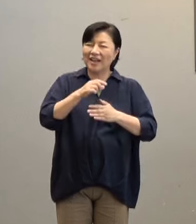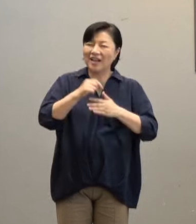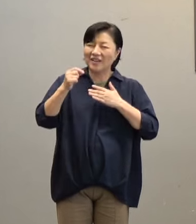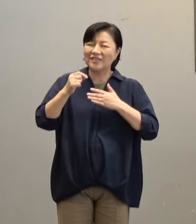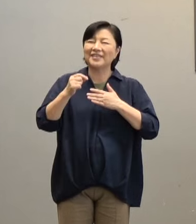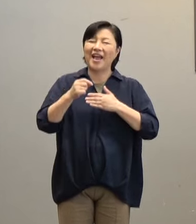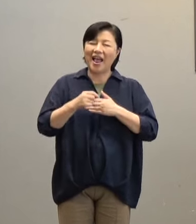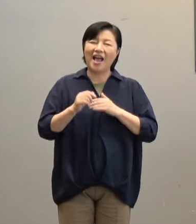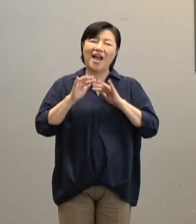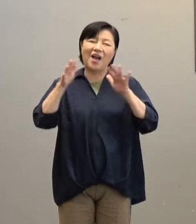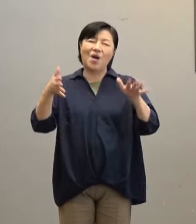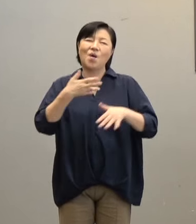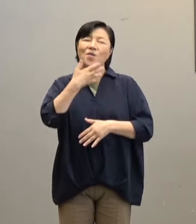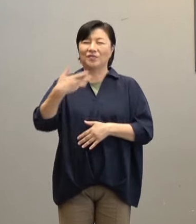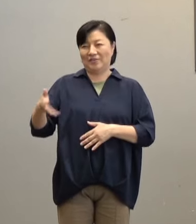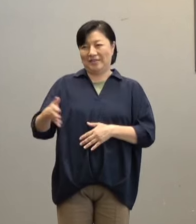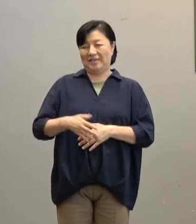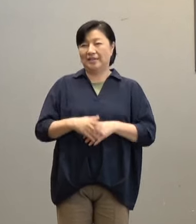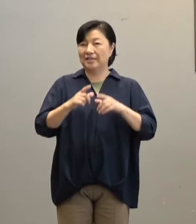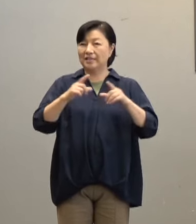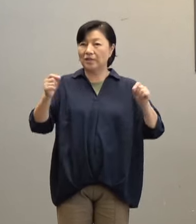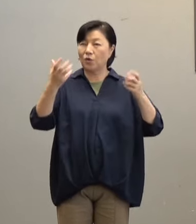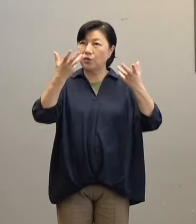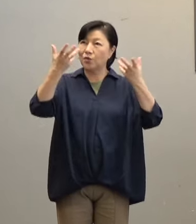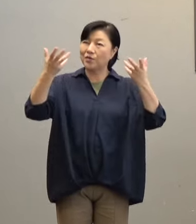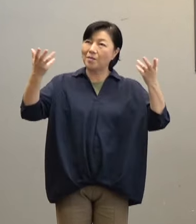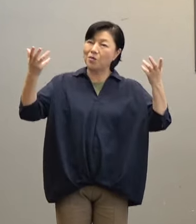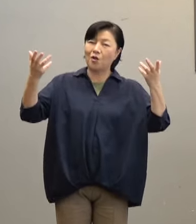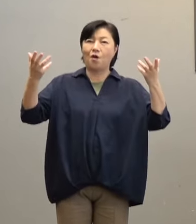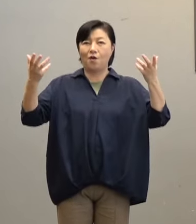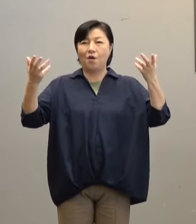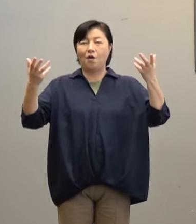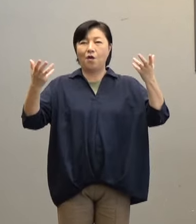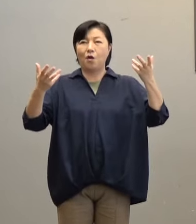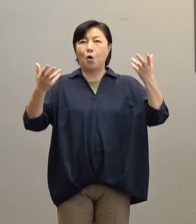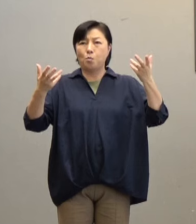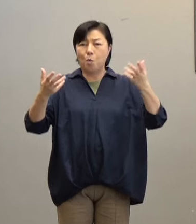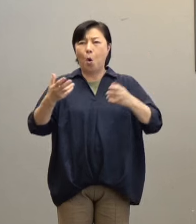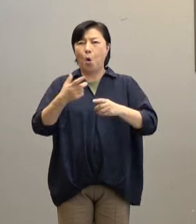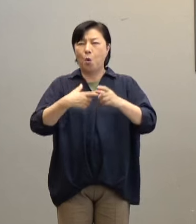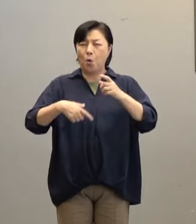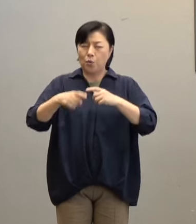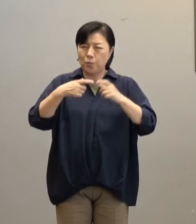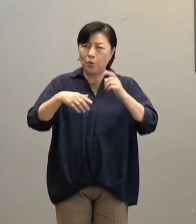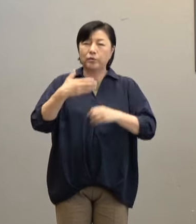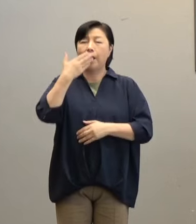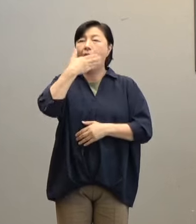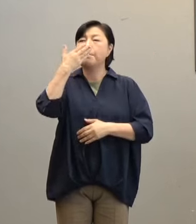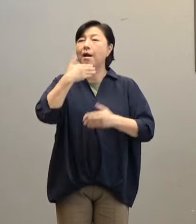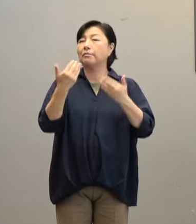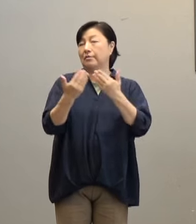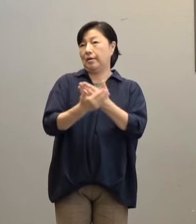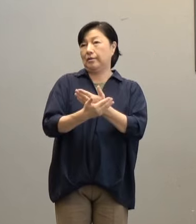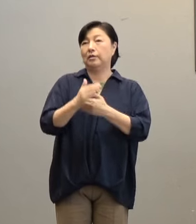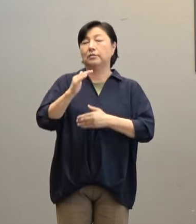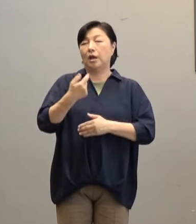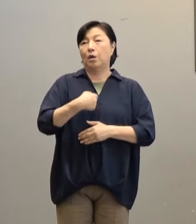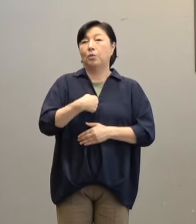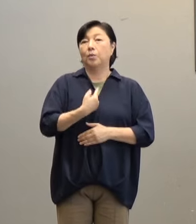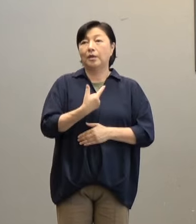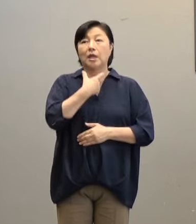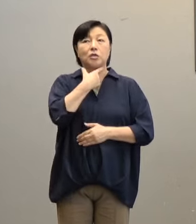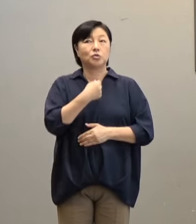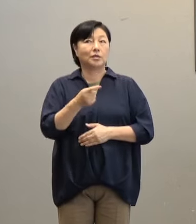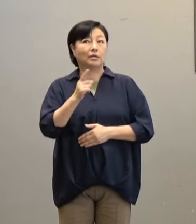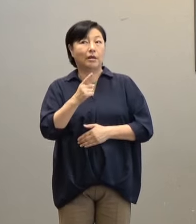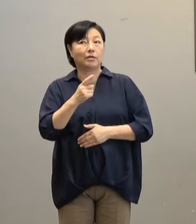ホースですね。あの日本の果物って、まあ、どんどん甘くなっていっているんですけれども、あの私自身はです